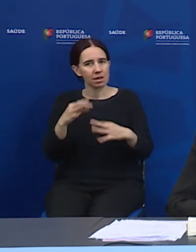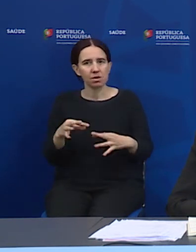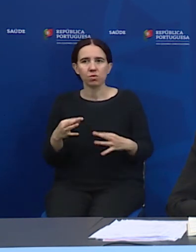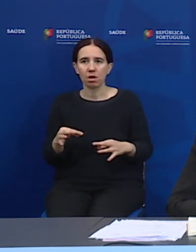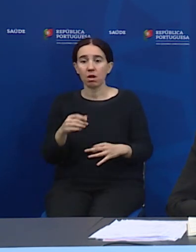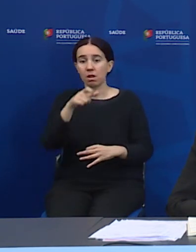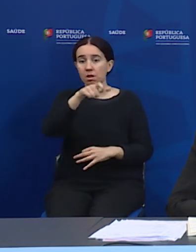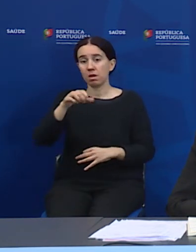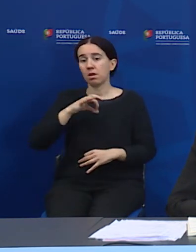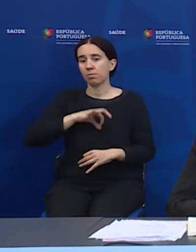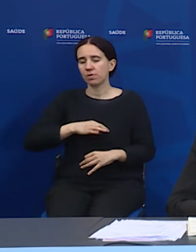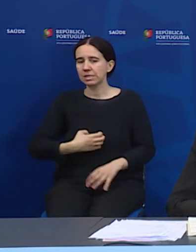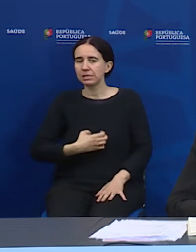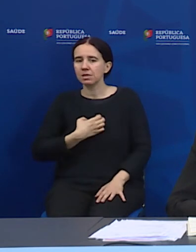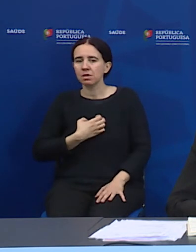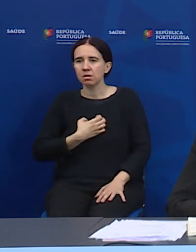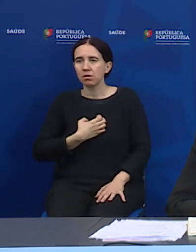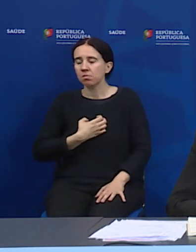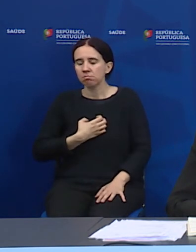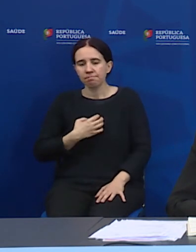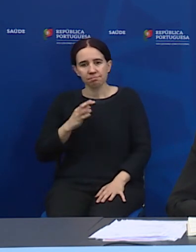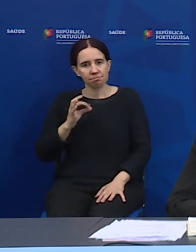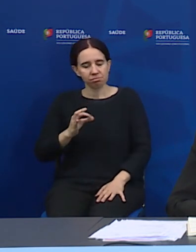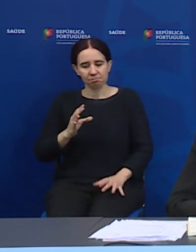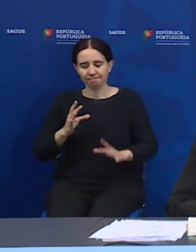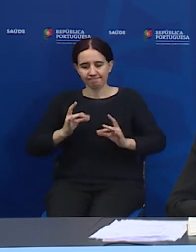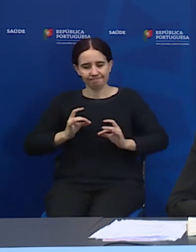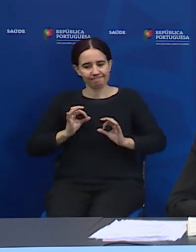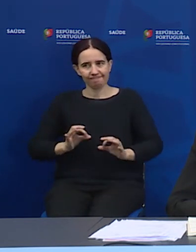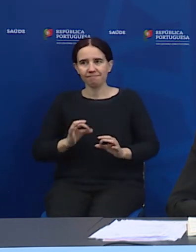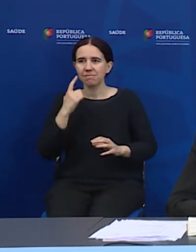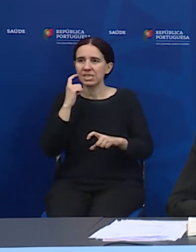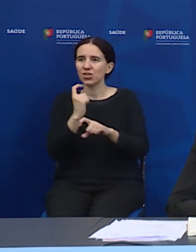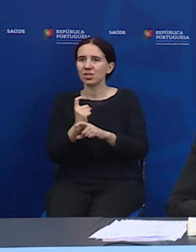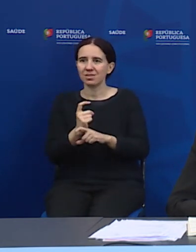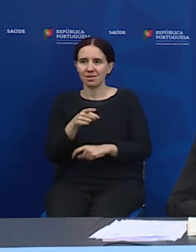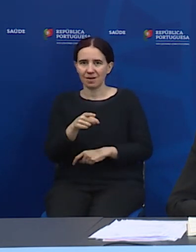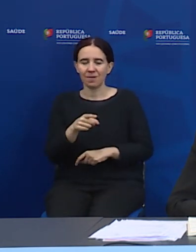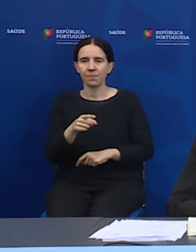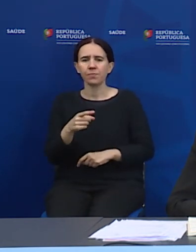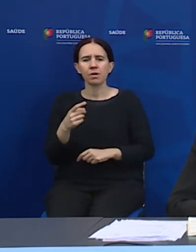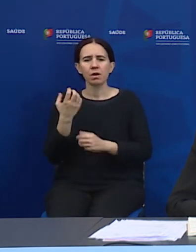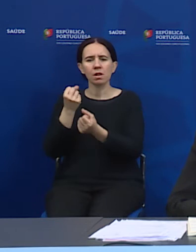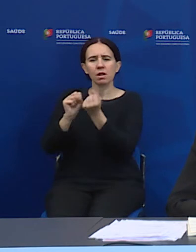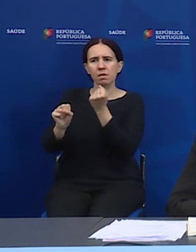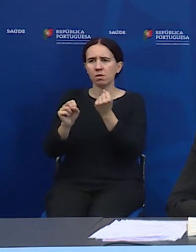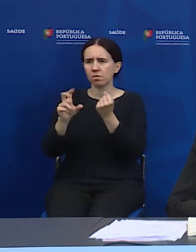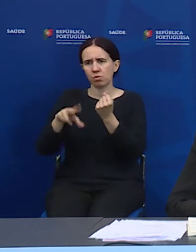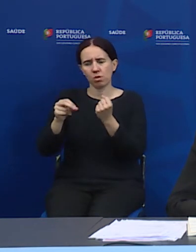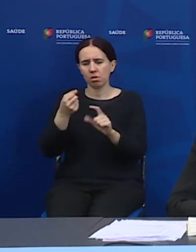que os profissionais sintam na pele essa exigência e nunca virando a cara à luta